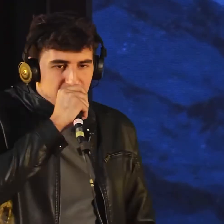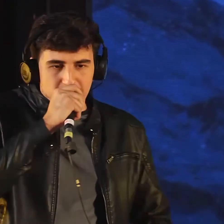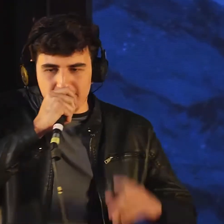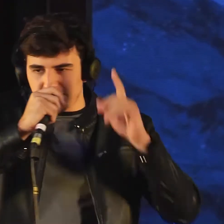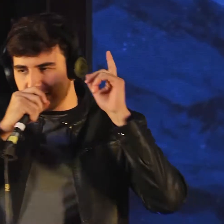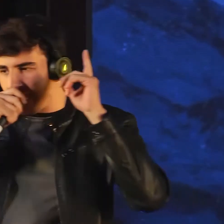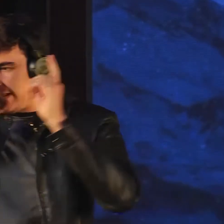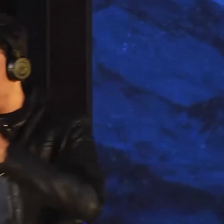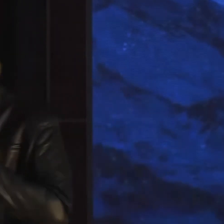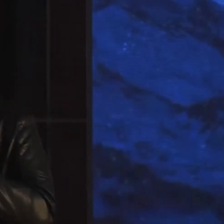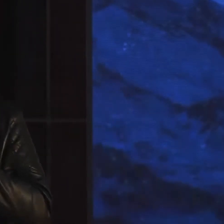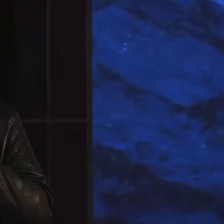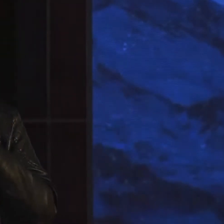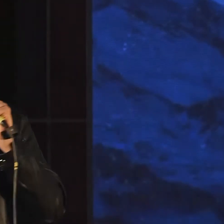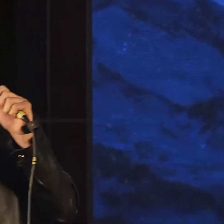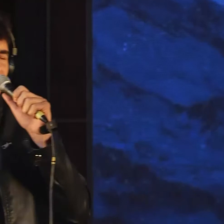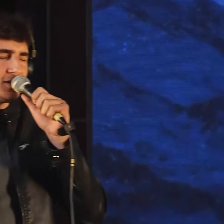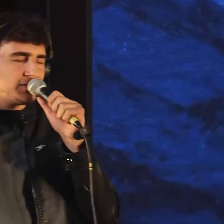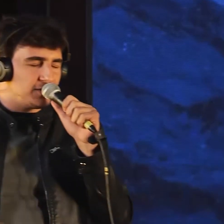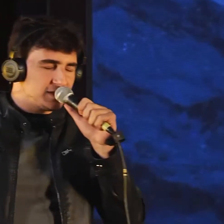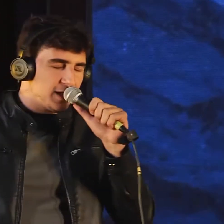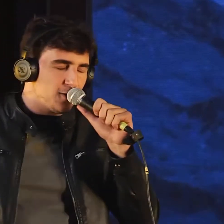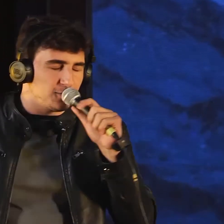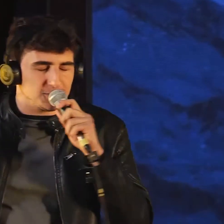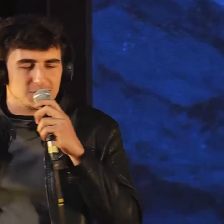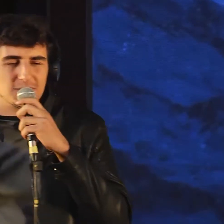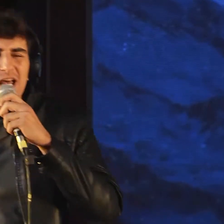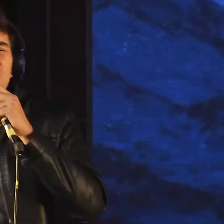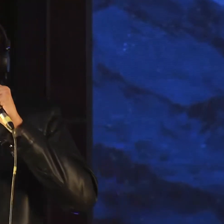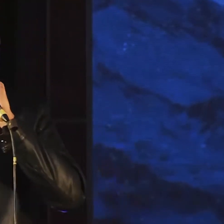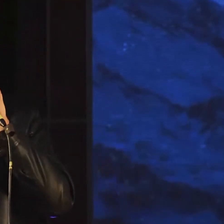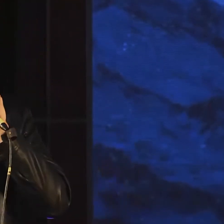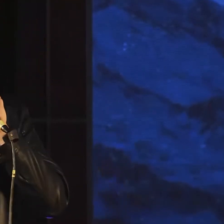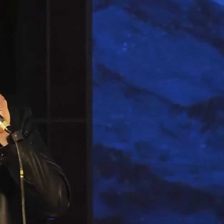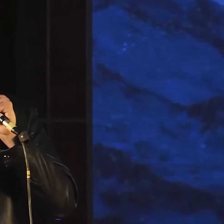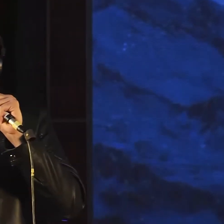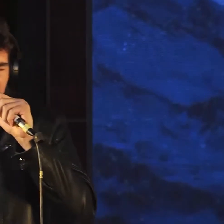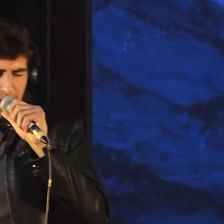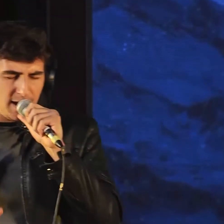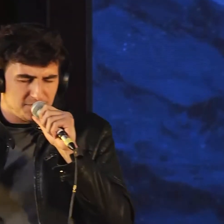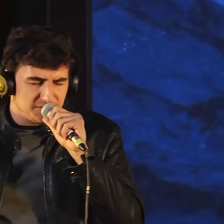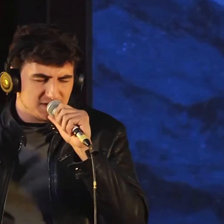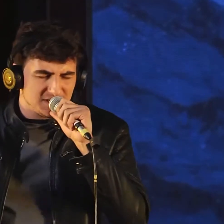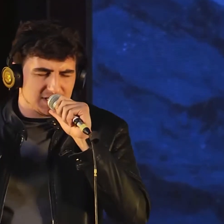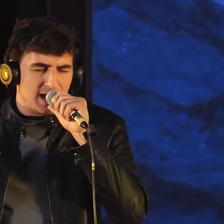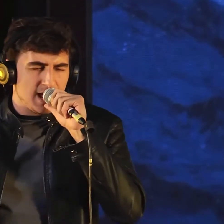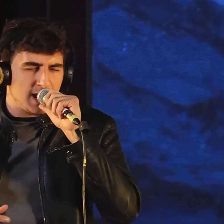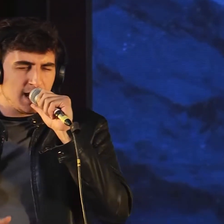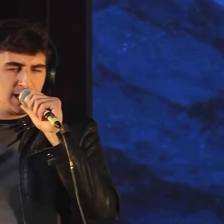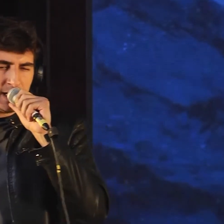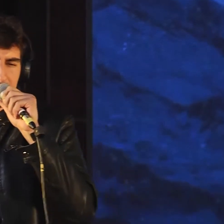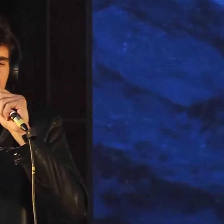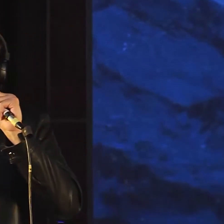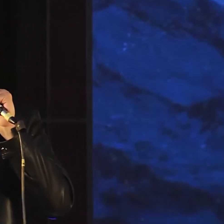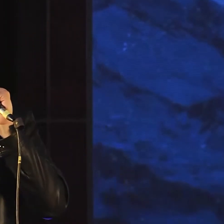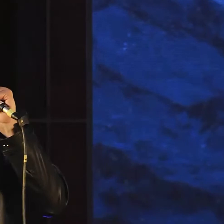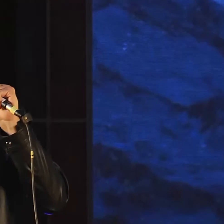O Senhor quer avançar, hein? Através dos filhos seus. O Senhor quer